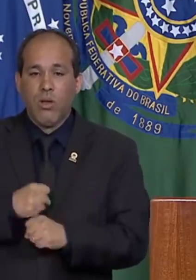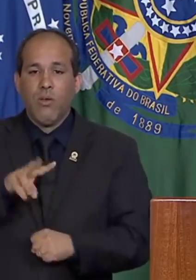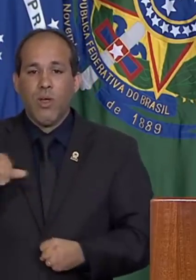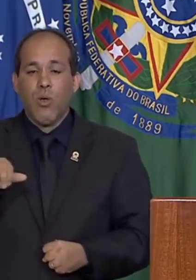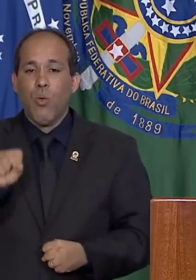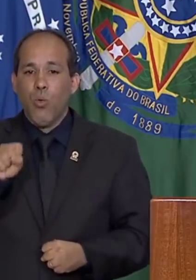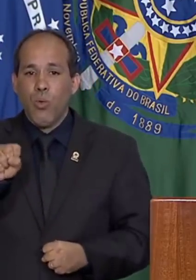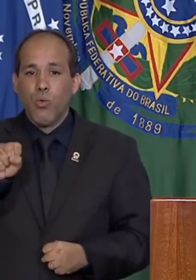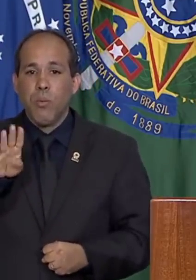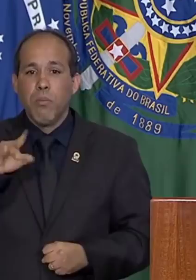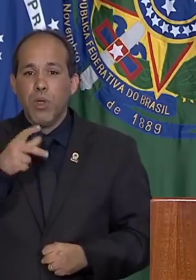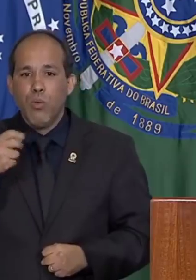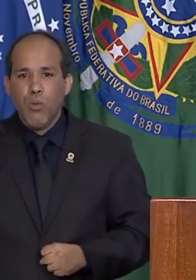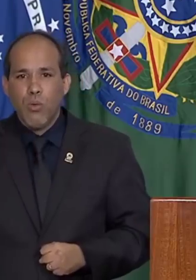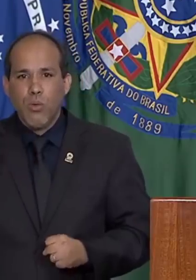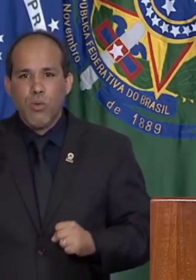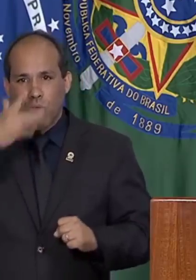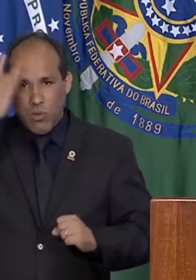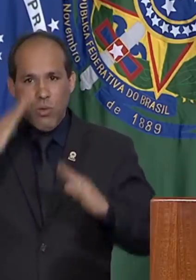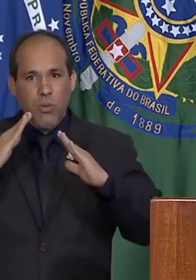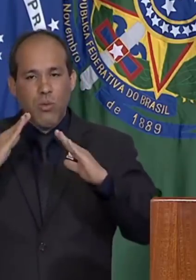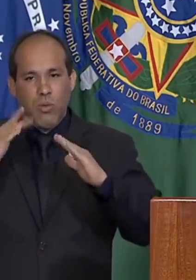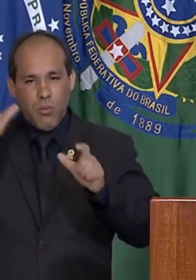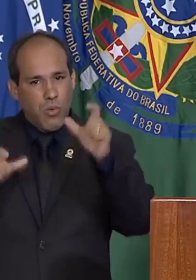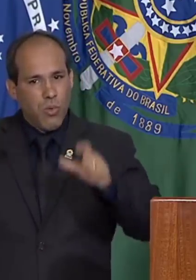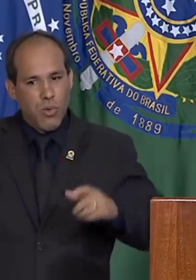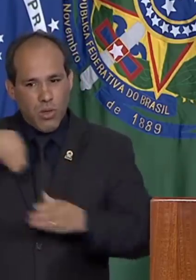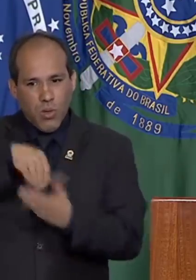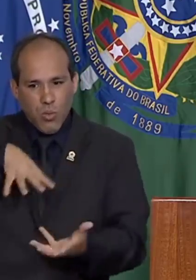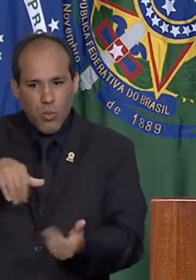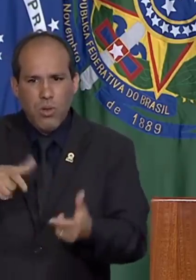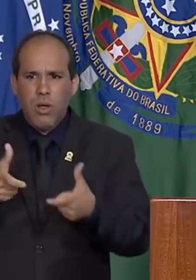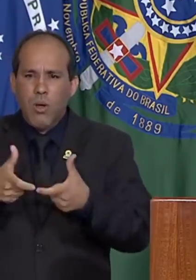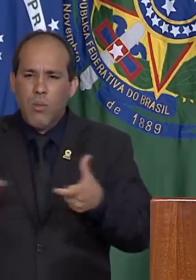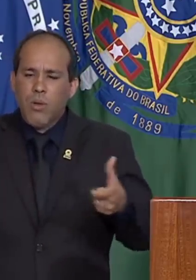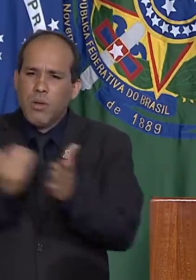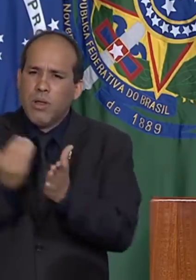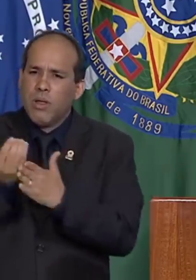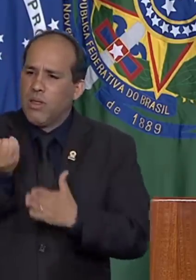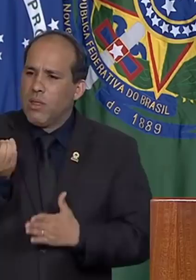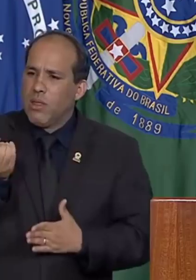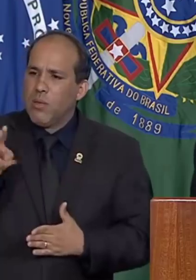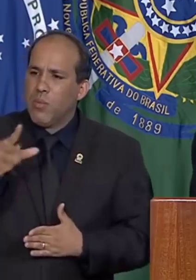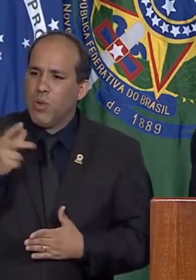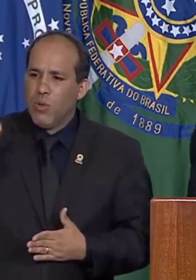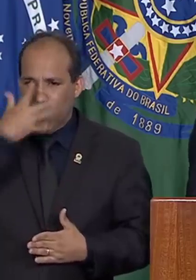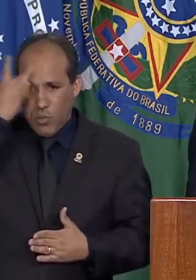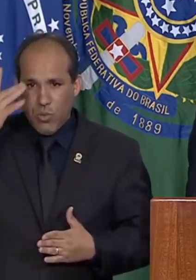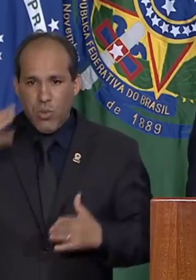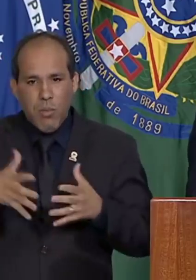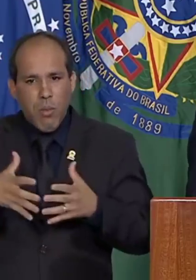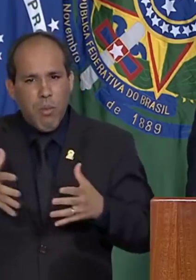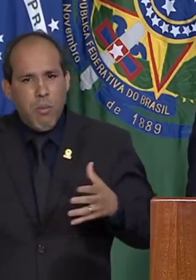de habitantes. Então, por ano, o mundo cresce um pouco acima de 60 milhões de habitantes.